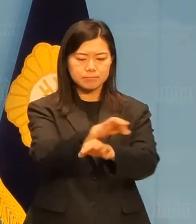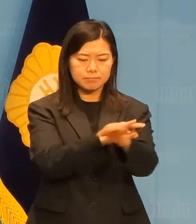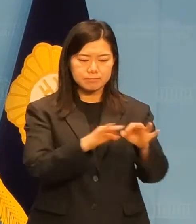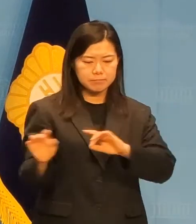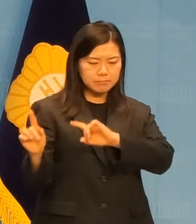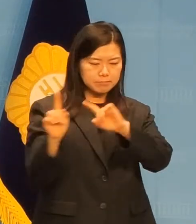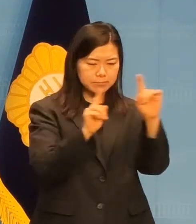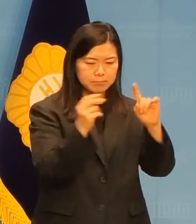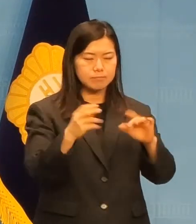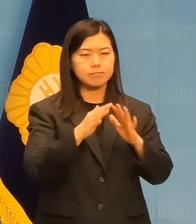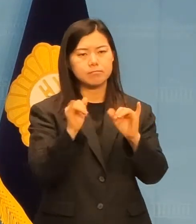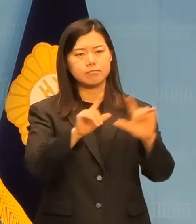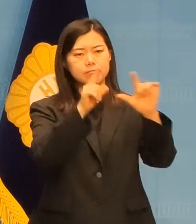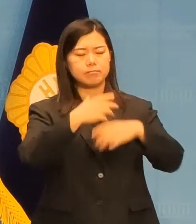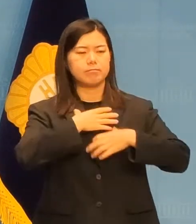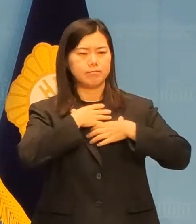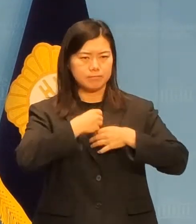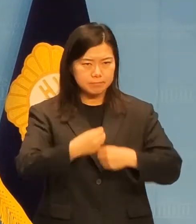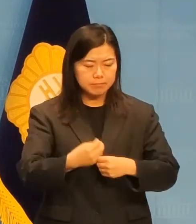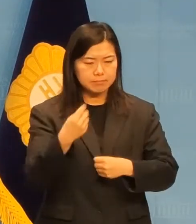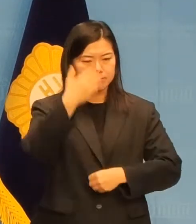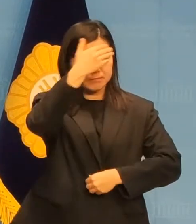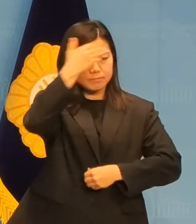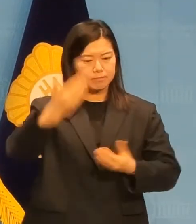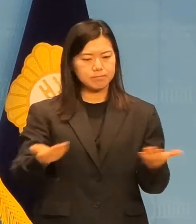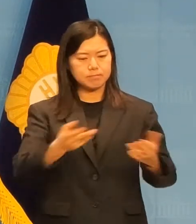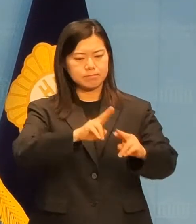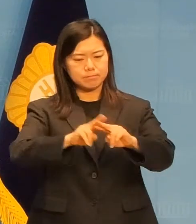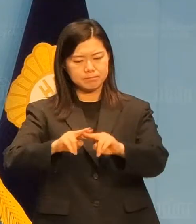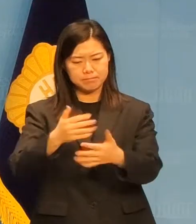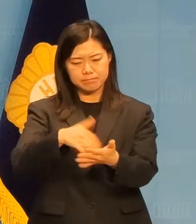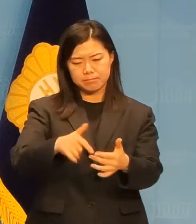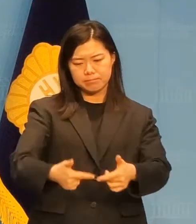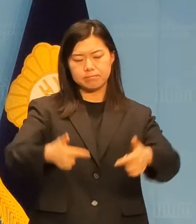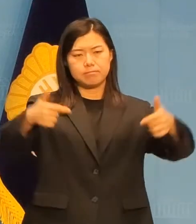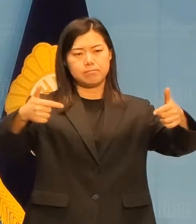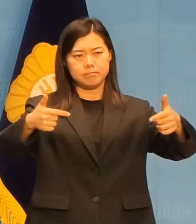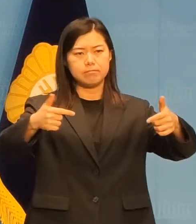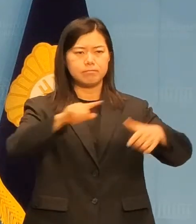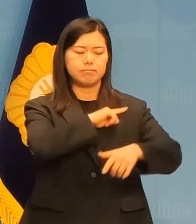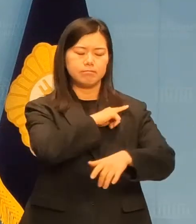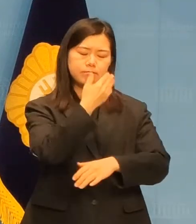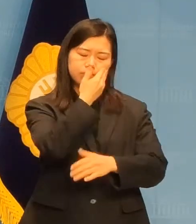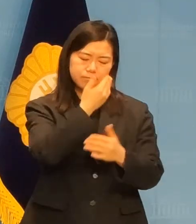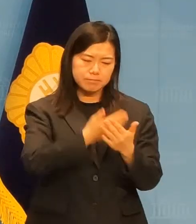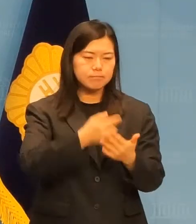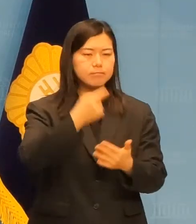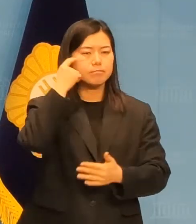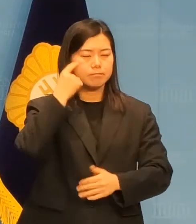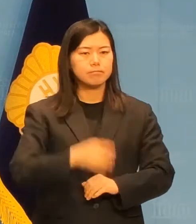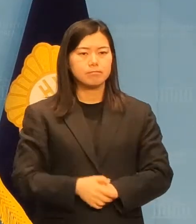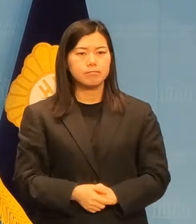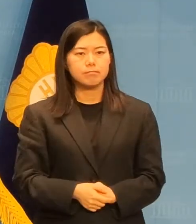안정을, 청년들의 일자리 창출을 위한 가장 중요한 기반이라고 생각을 합니다.